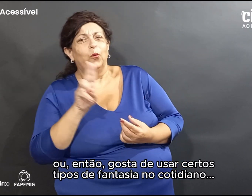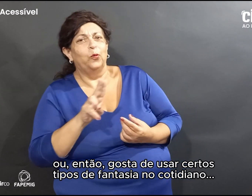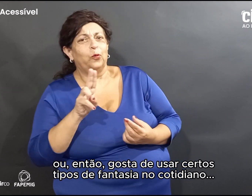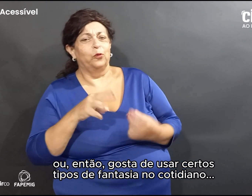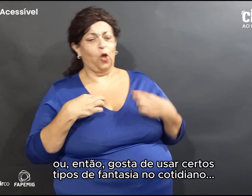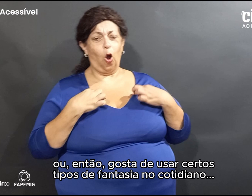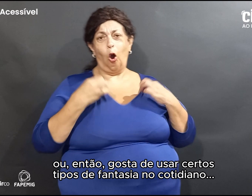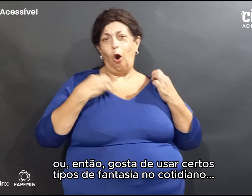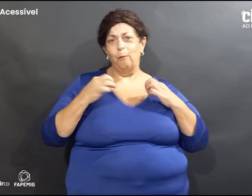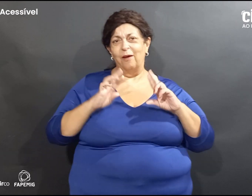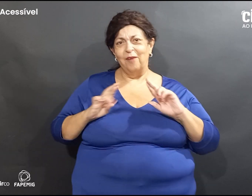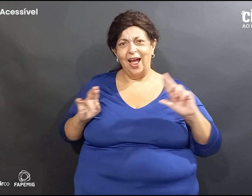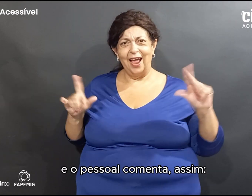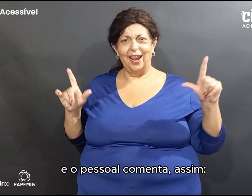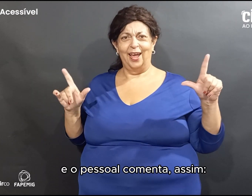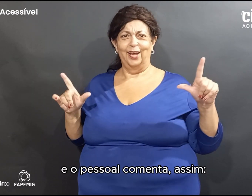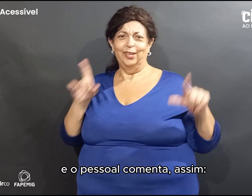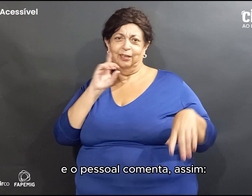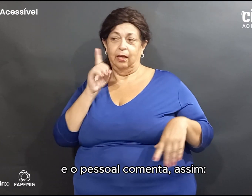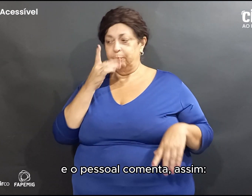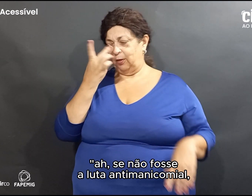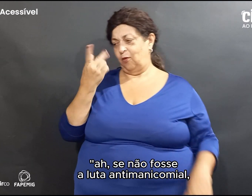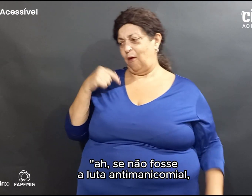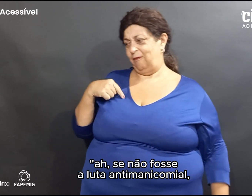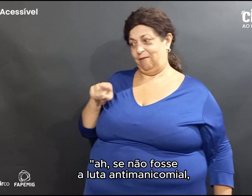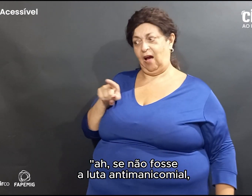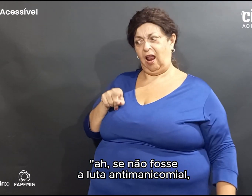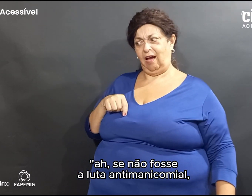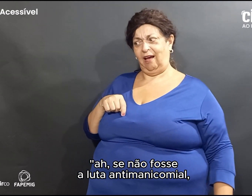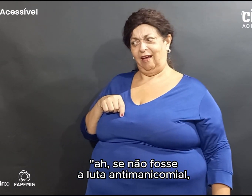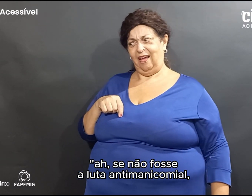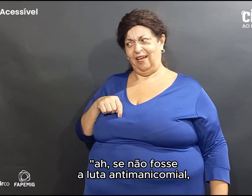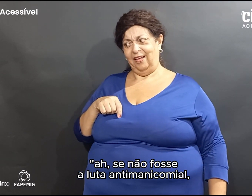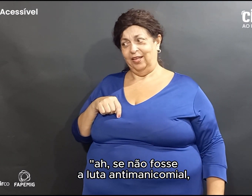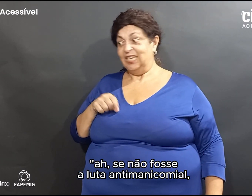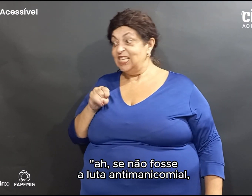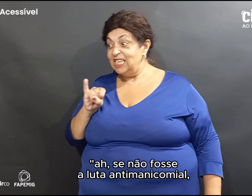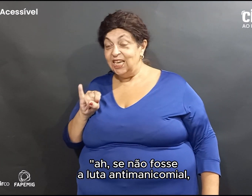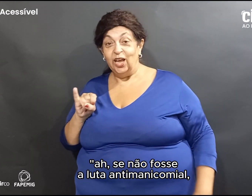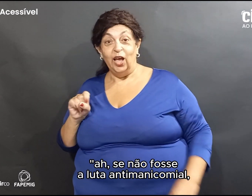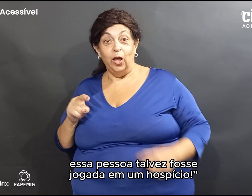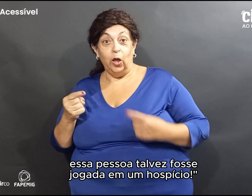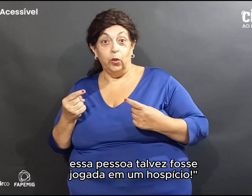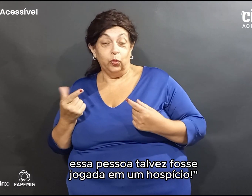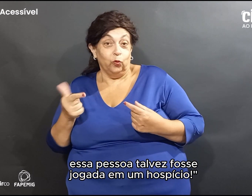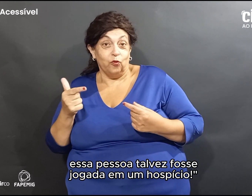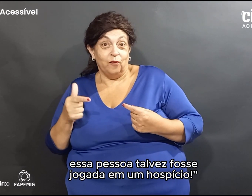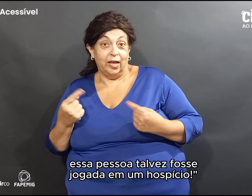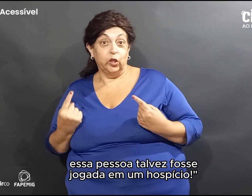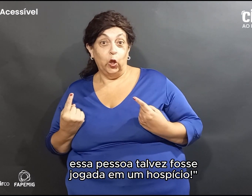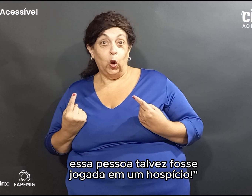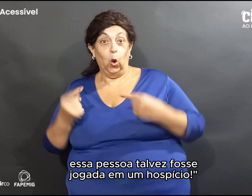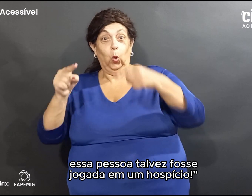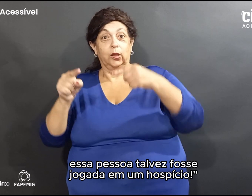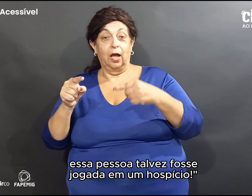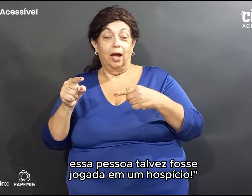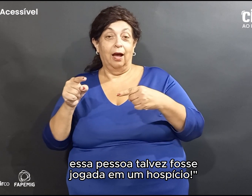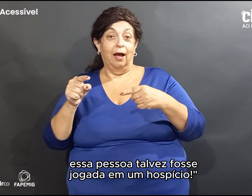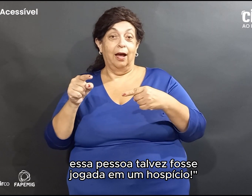no cotidiano. E o pessoal comenta assim, se não fosse a luta antimanicomial, essa pessoa talvez fosse jogada em um